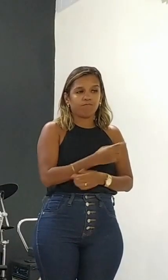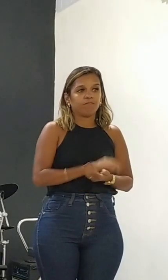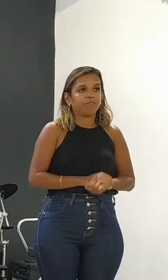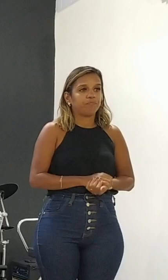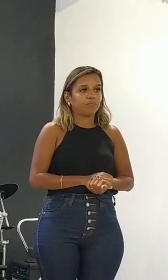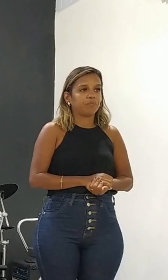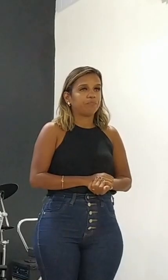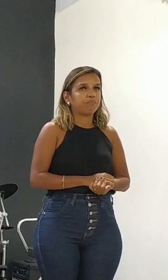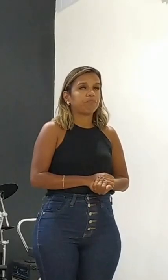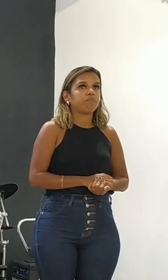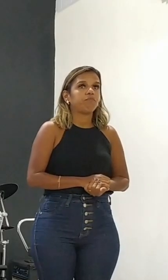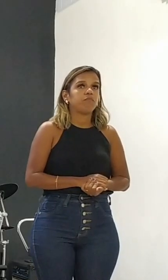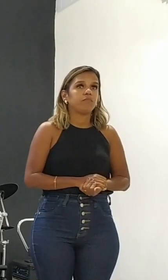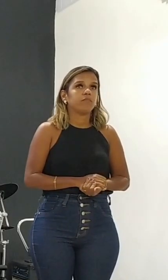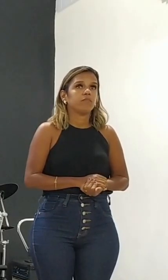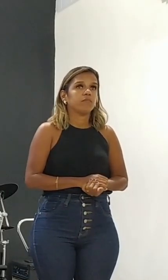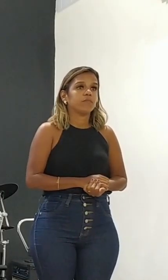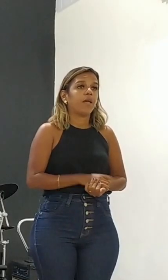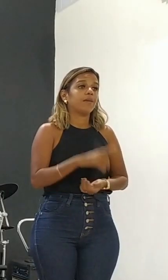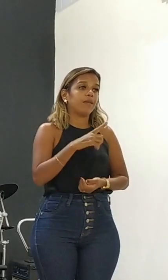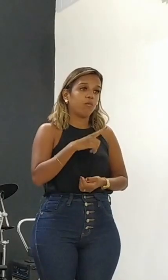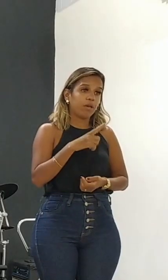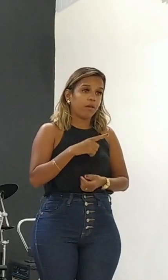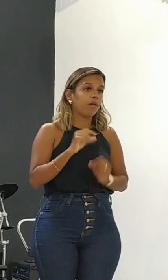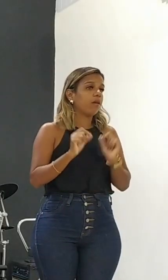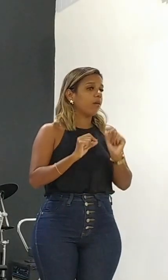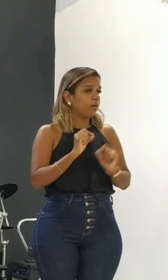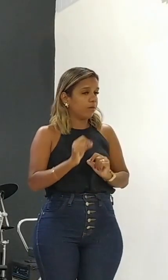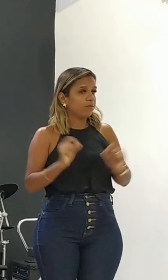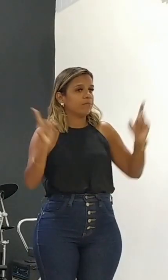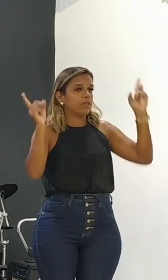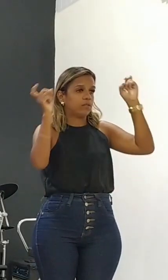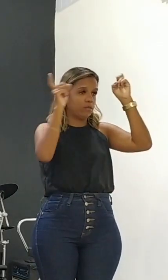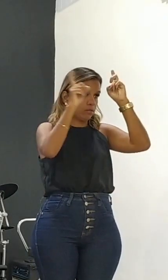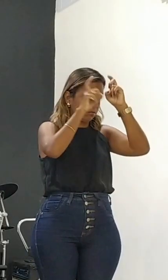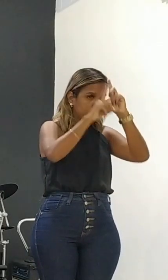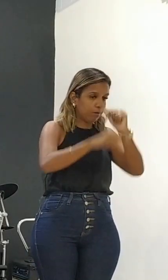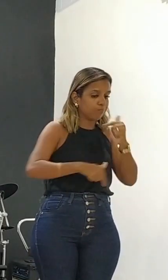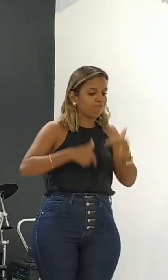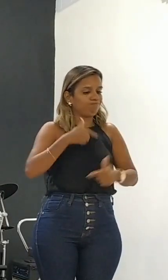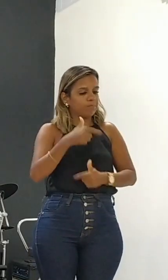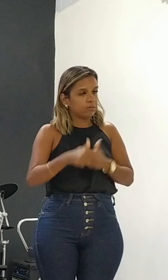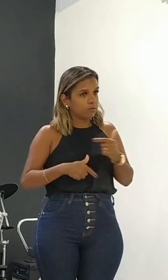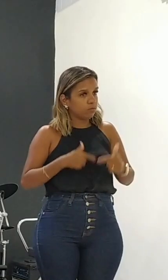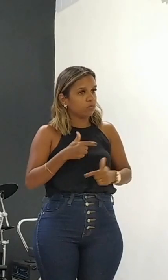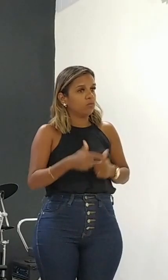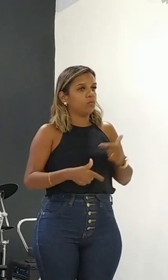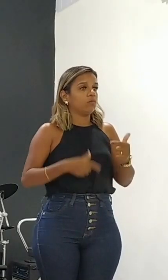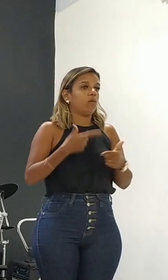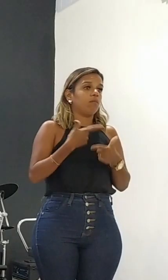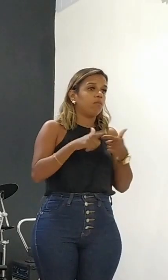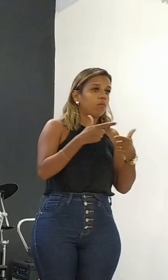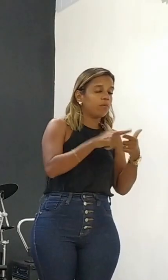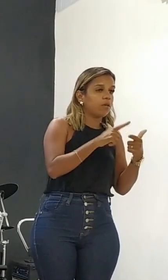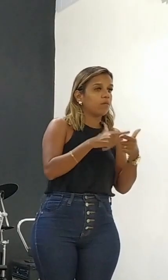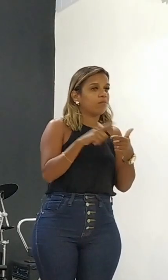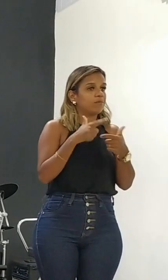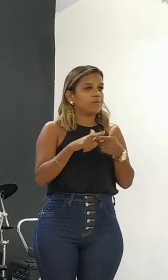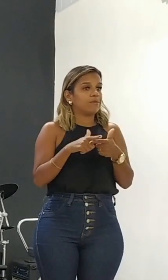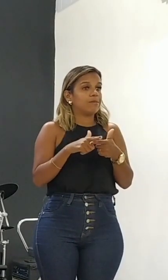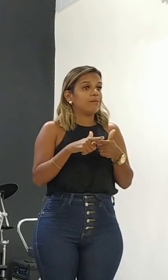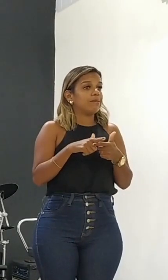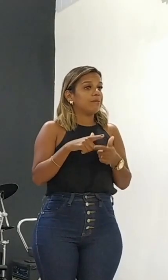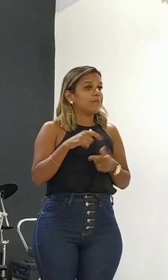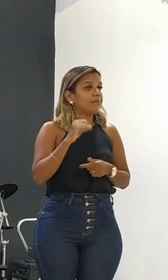do nosso intento. Aí vem a dificuldade, aí vem as lutas, aí vem os problemas, né? E se a gente não